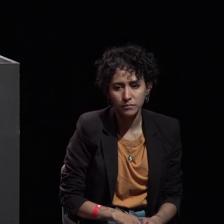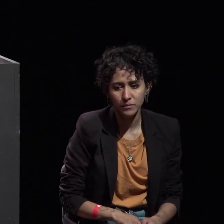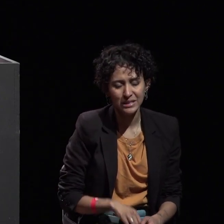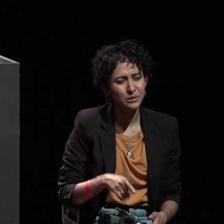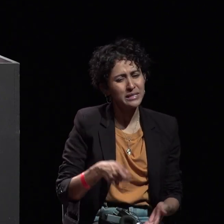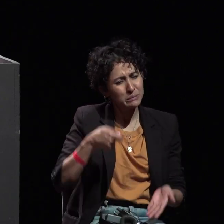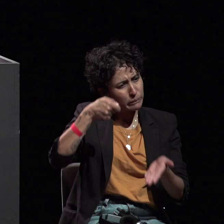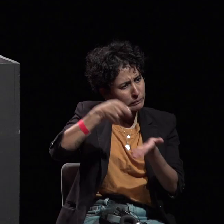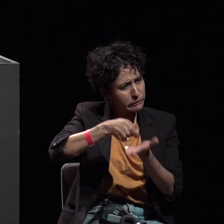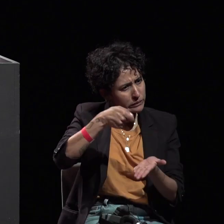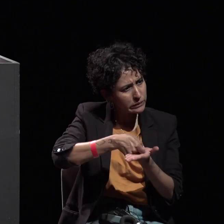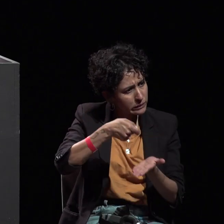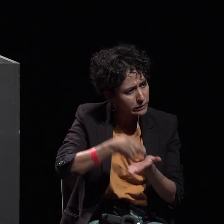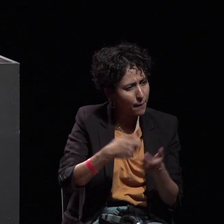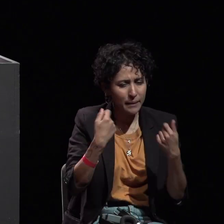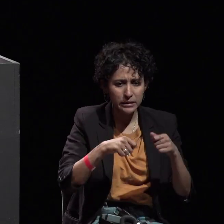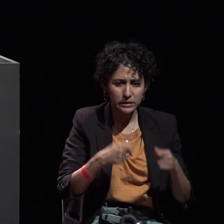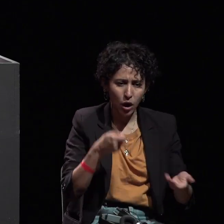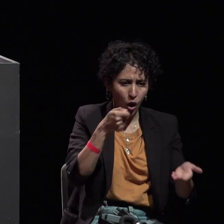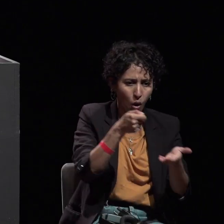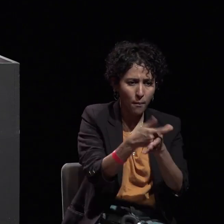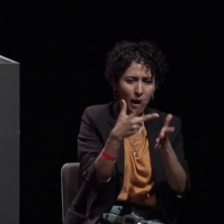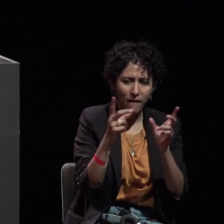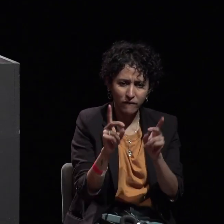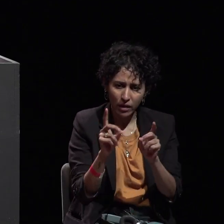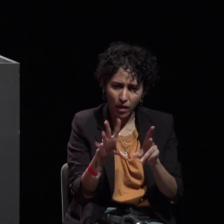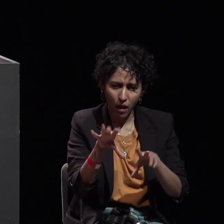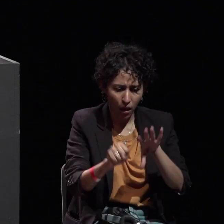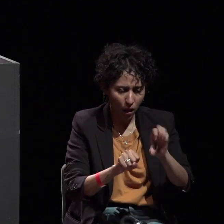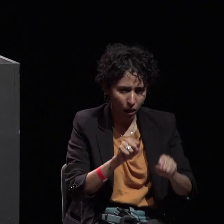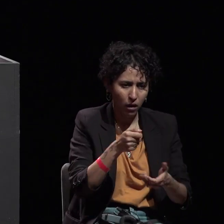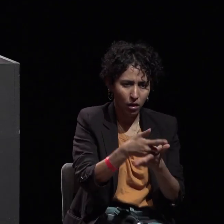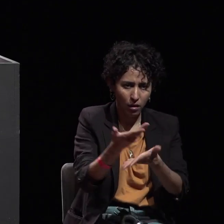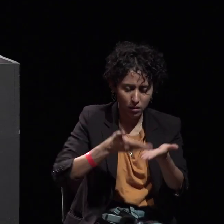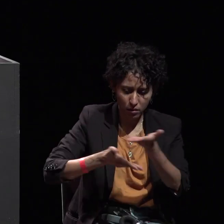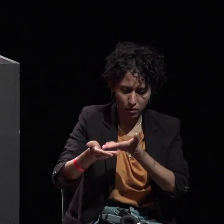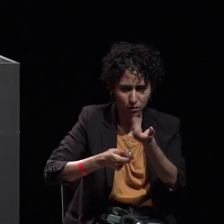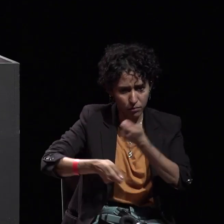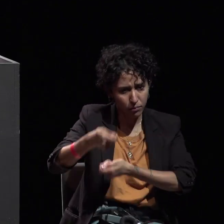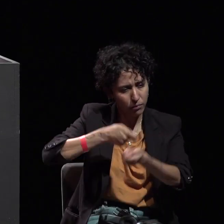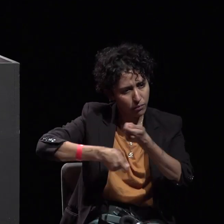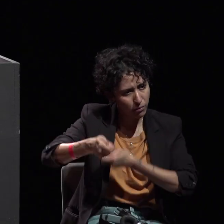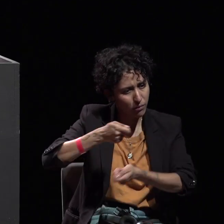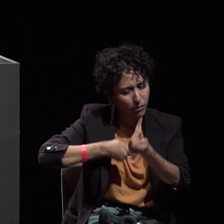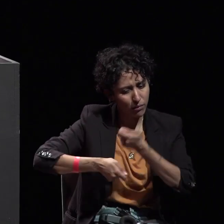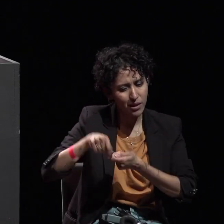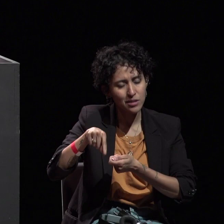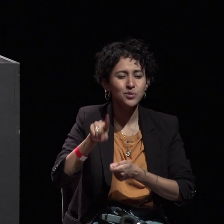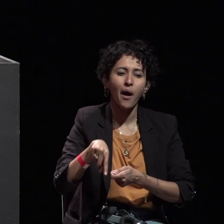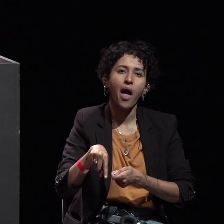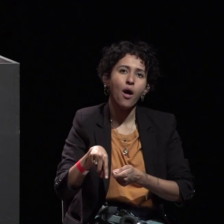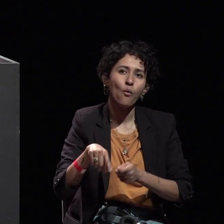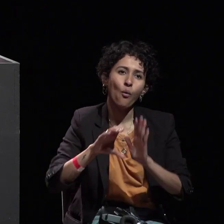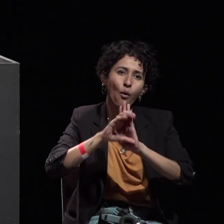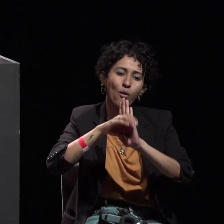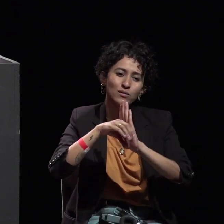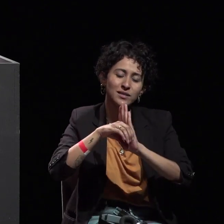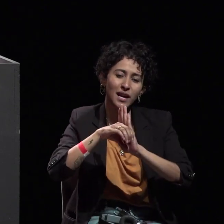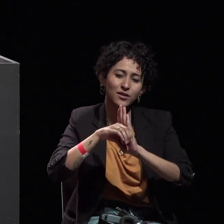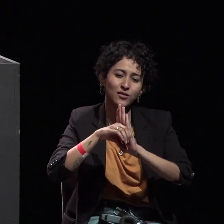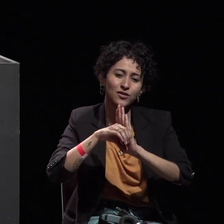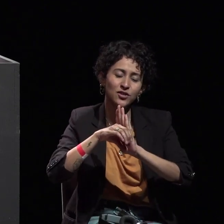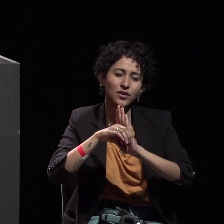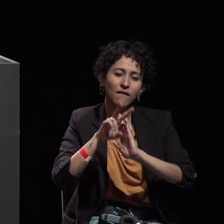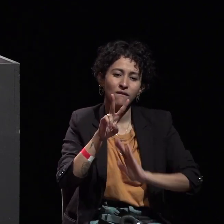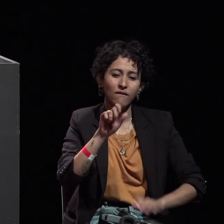né, aquela que se refere a um regime de objetificação marcado por uma noção de valor, né, que é